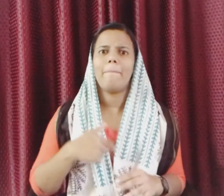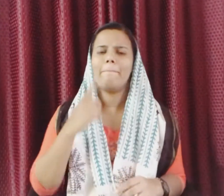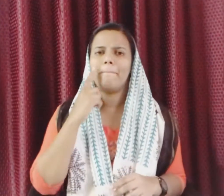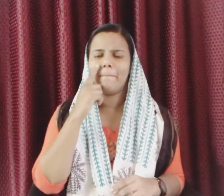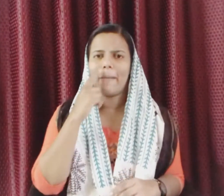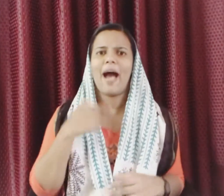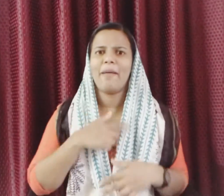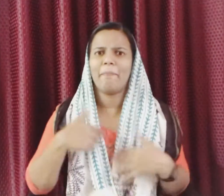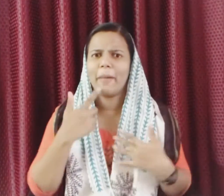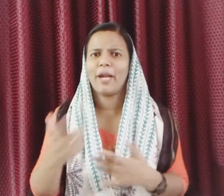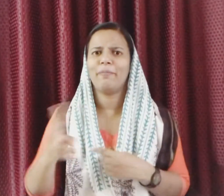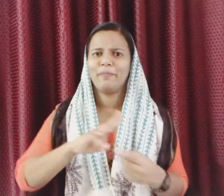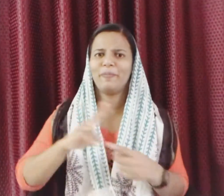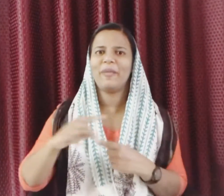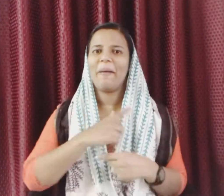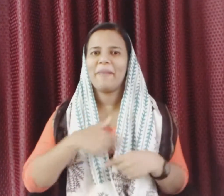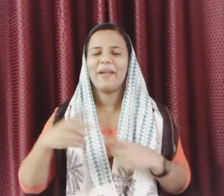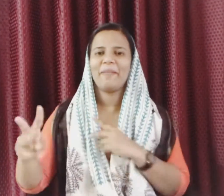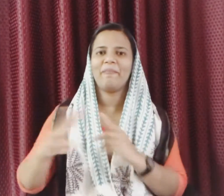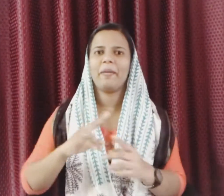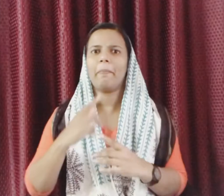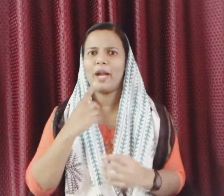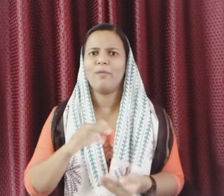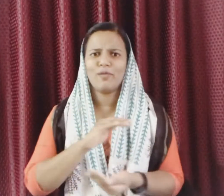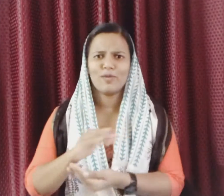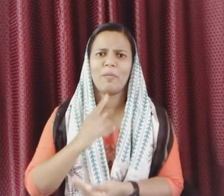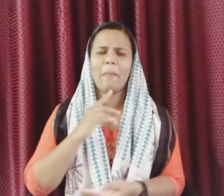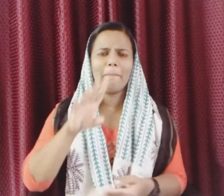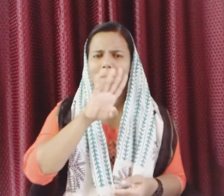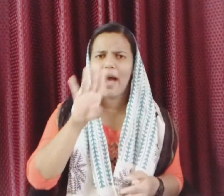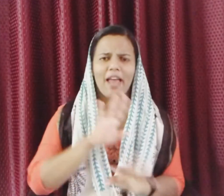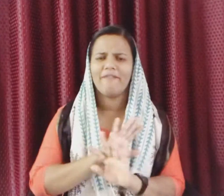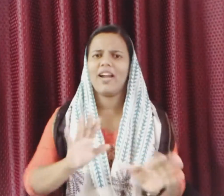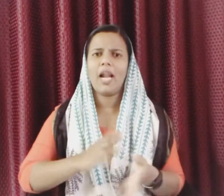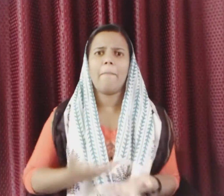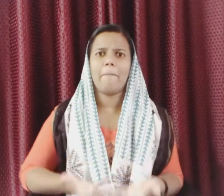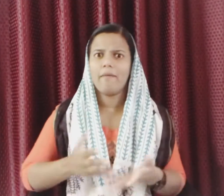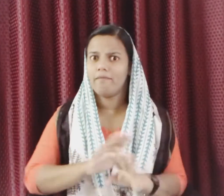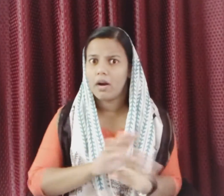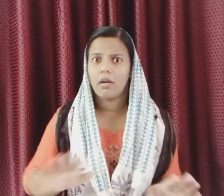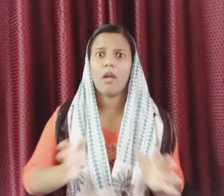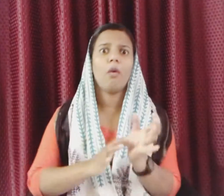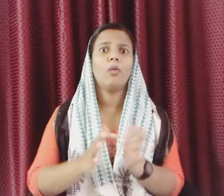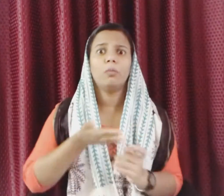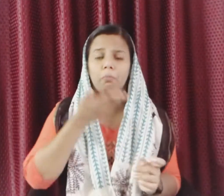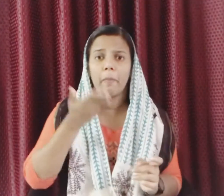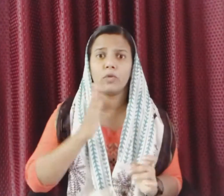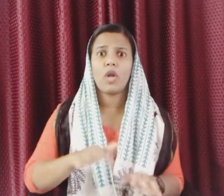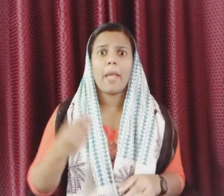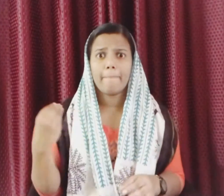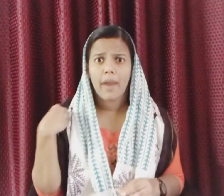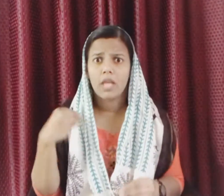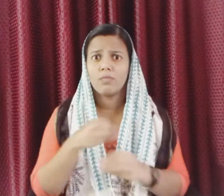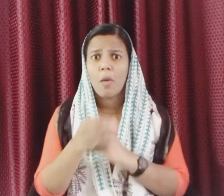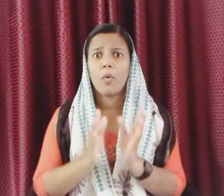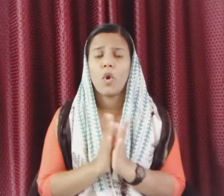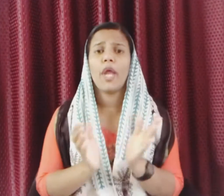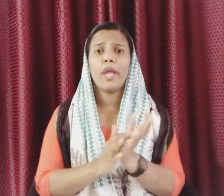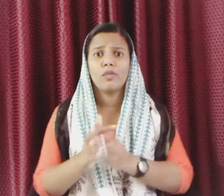ഭർത്താവ് വിചാരപ്പെടുമ്പോൾ ഭാര്യ പറഞ്ഞു, അച്ഛായ കർത്താവ് പറഞ്ഞേക്കുന്ന വിചാരപ്പെടണ്ട. കുഞ്ഞുങ്ങളോട് പറഞ്ഞാൽ, മക്കളെ കർത്താവ് പഠിപ്പിച്ച വിചാരപ്പെടണ്ട, നമുക്ക് എന്തെങ്കിലും വിഷയമുണ്ടോ അത്